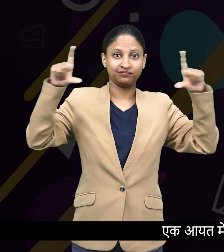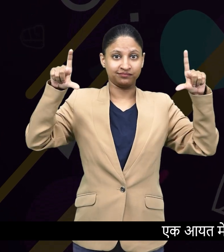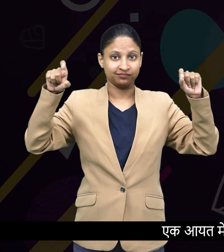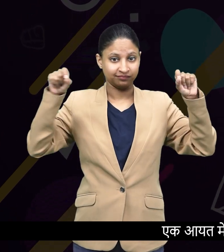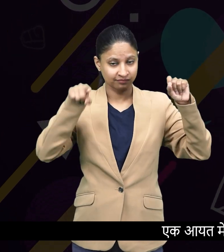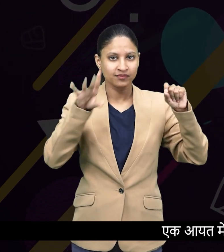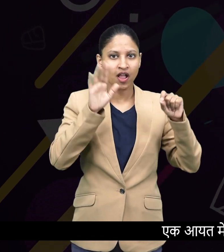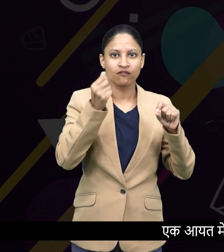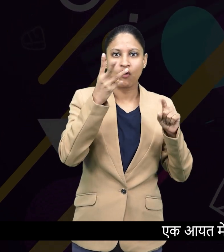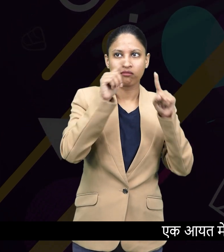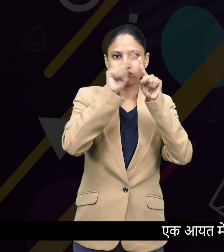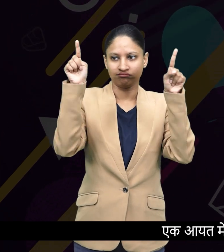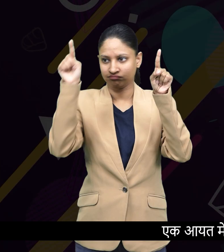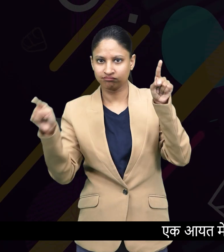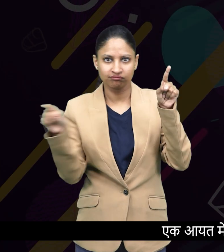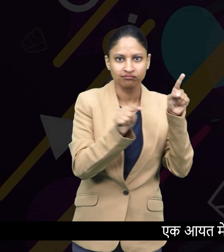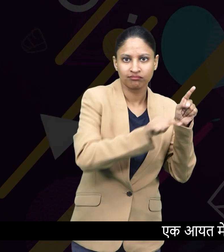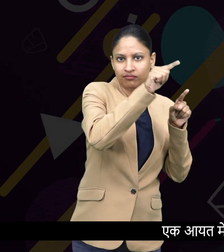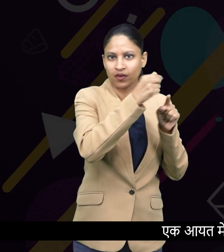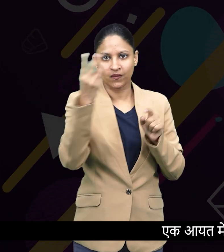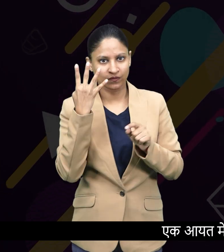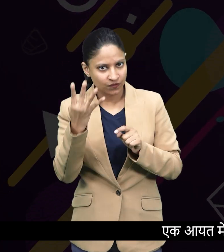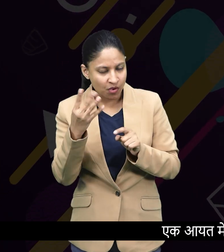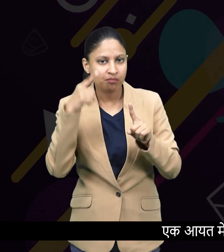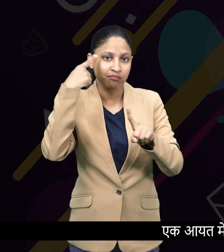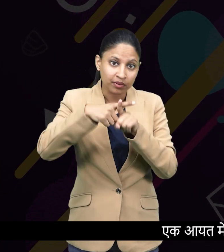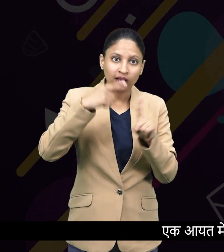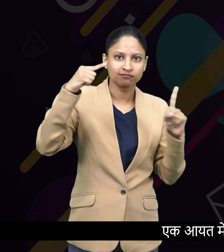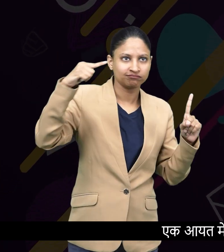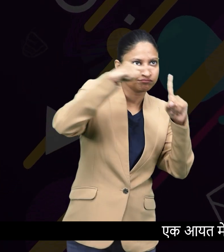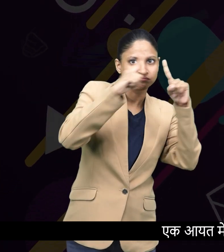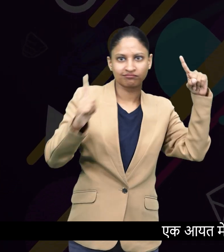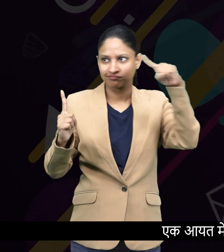एक आयत में 4 भुजाएं और 4 कोने होते हैं,